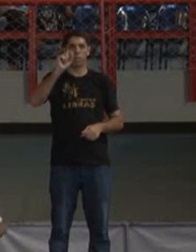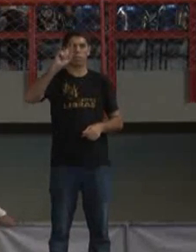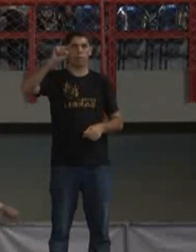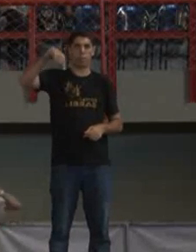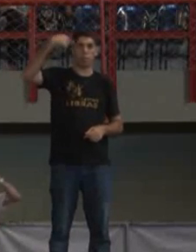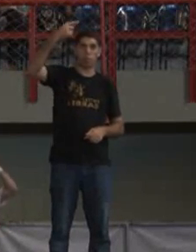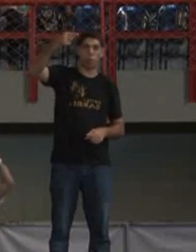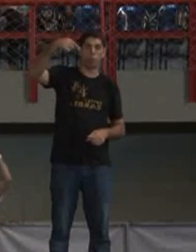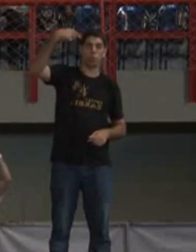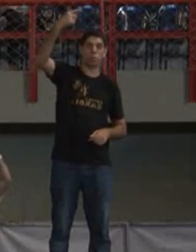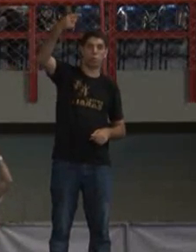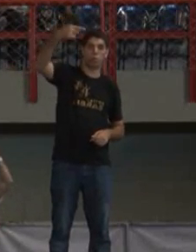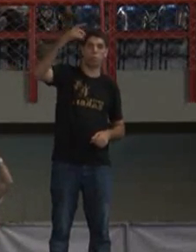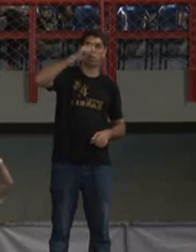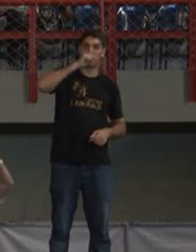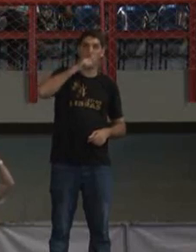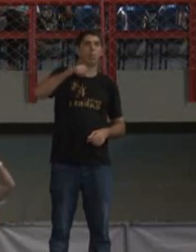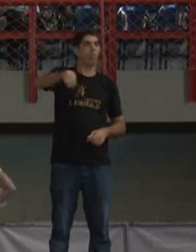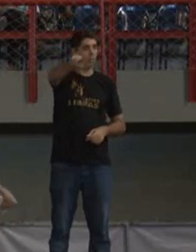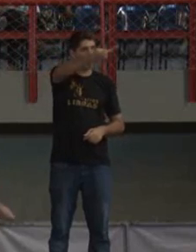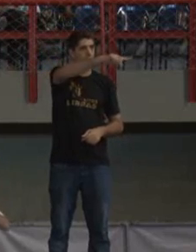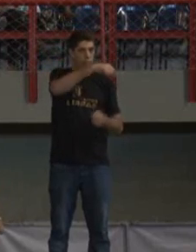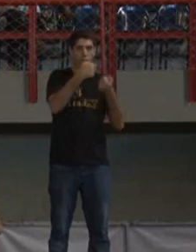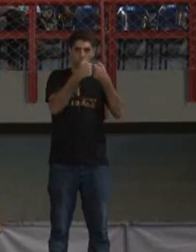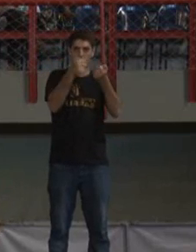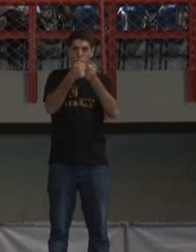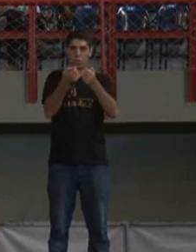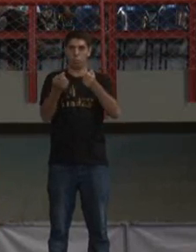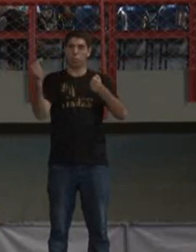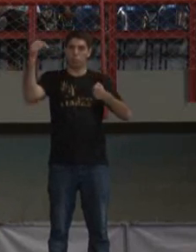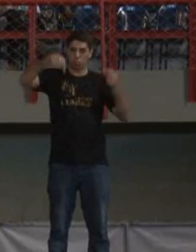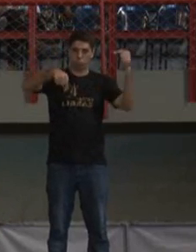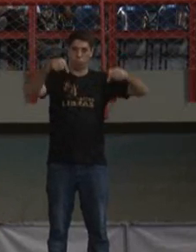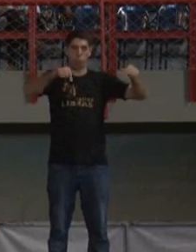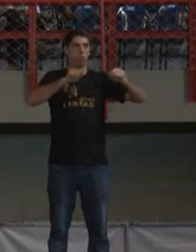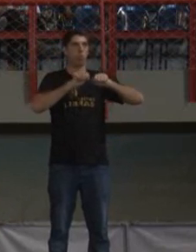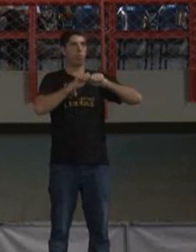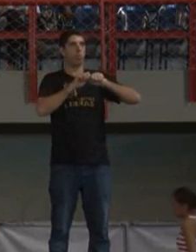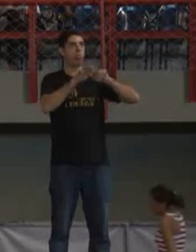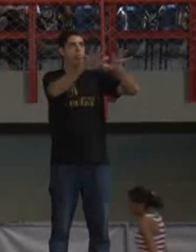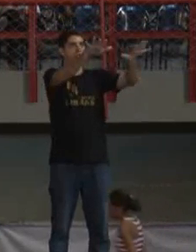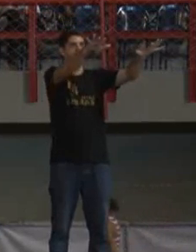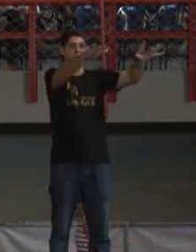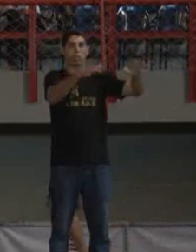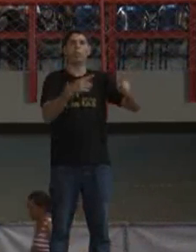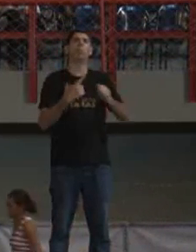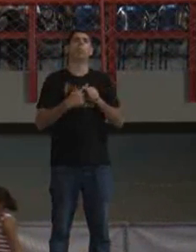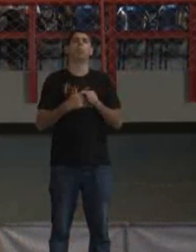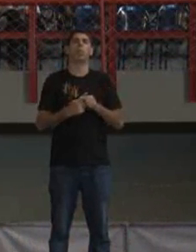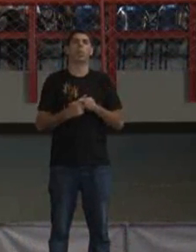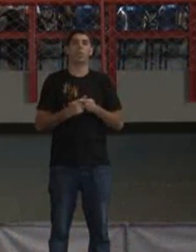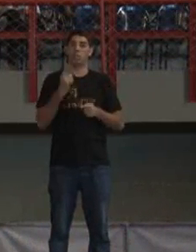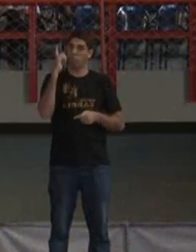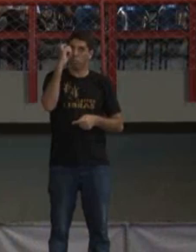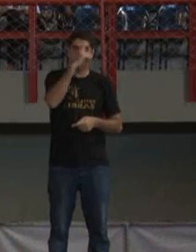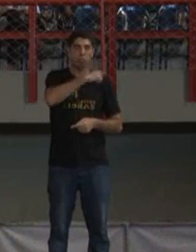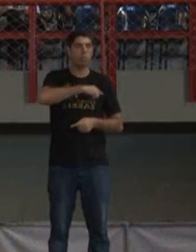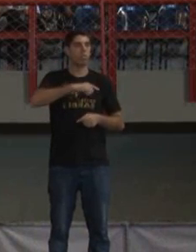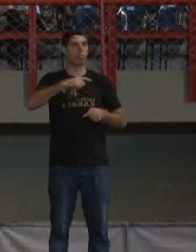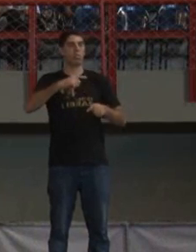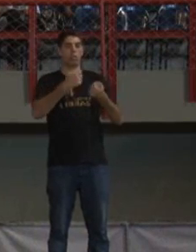próximas semanas ônibus para facilitar a chegada de vocês aos terminais, para poder diminuir os nossos problemas de